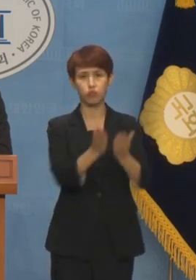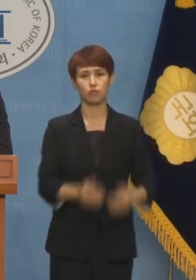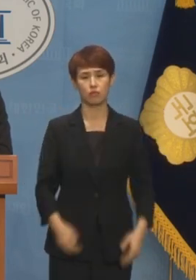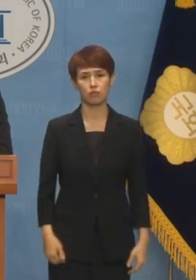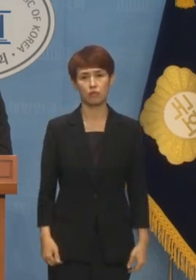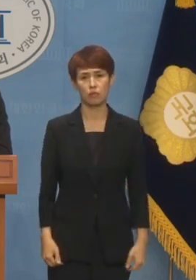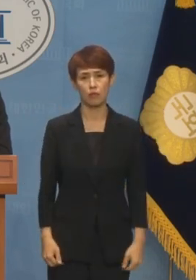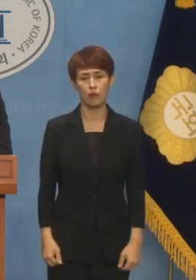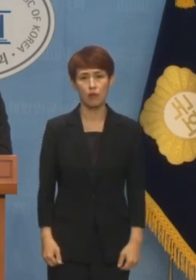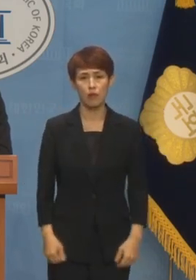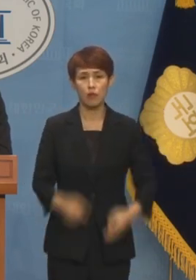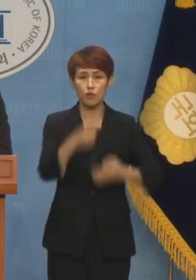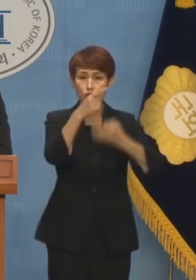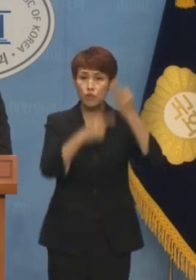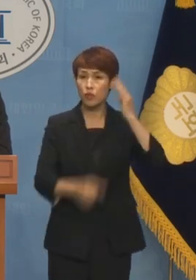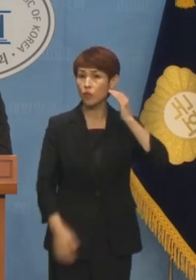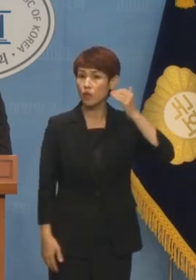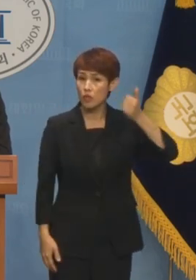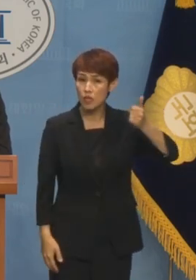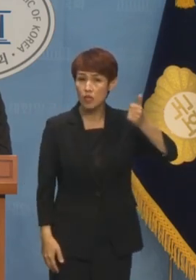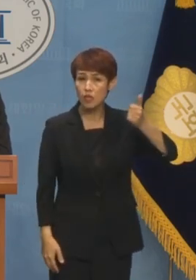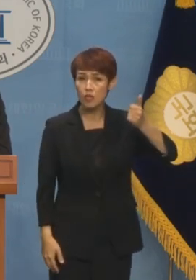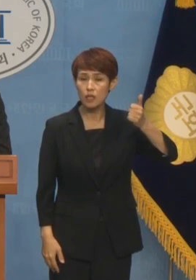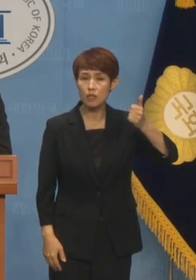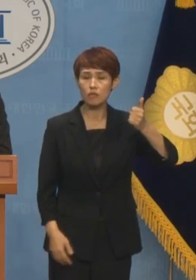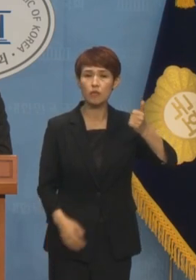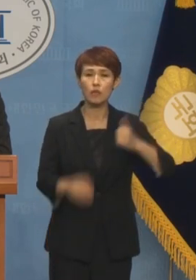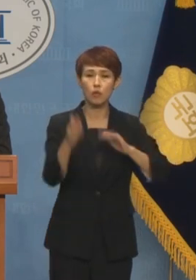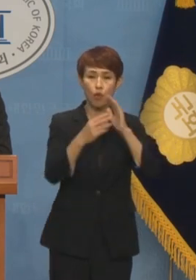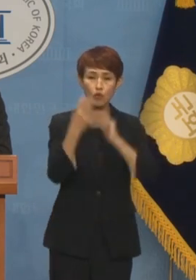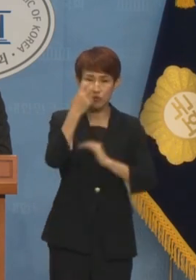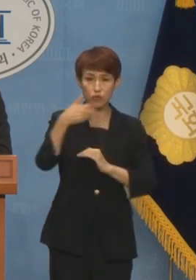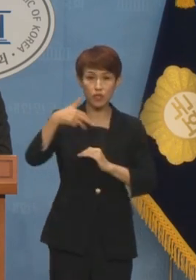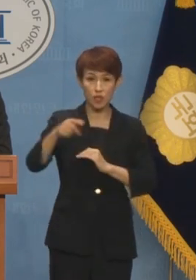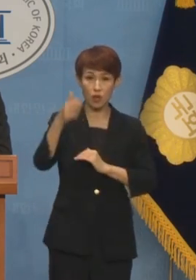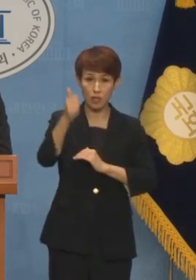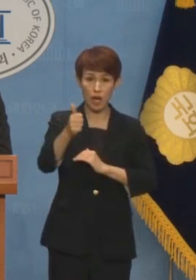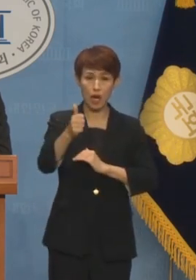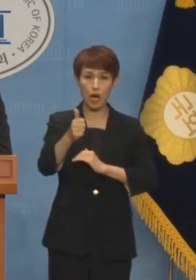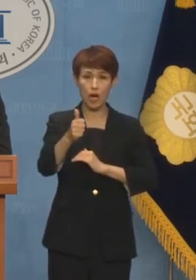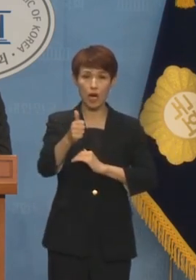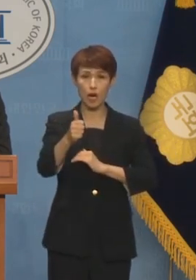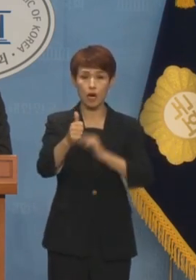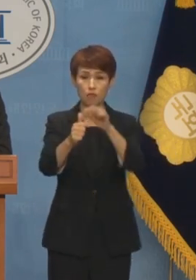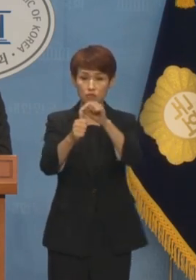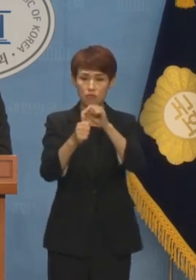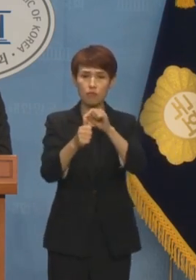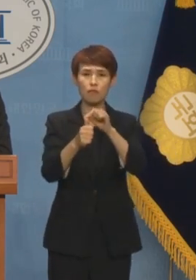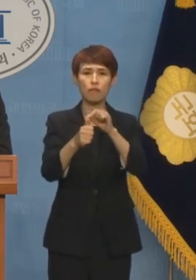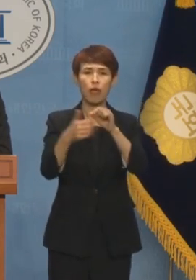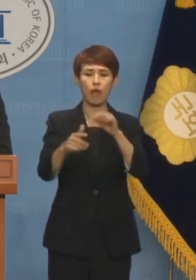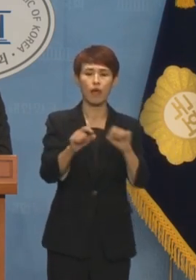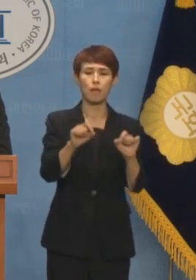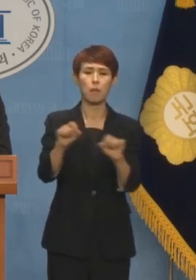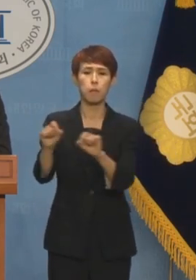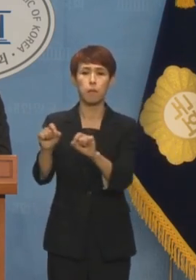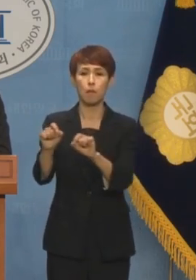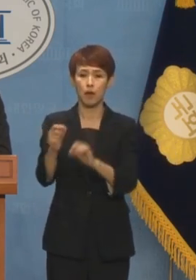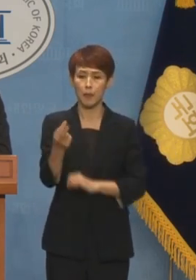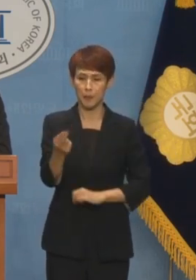그러나 윤석열 대통령이 지명을 미루고 있어서 공수처장은 2달 넘게 공석인